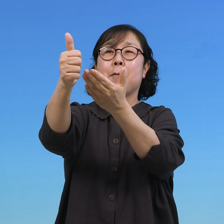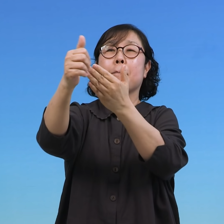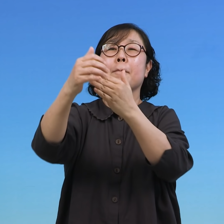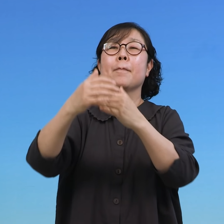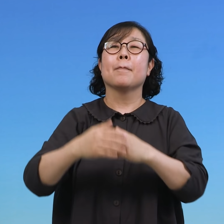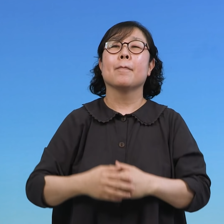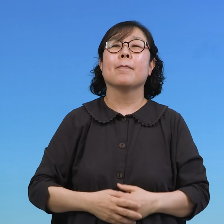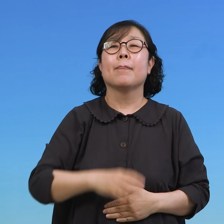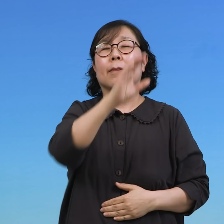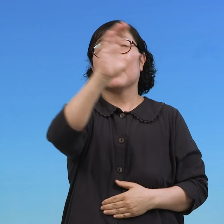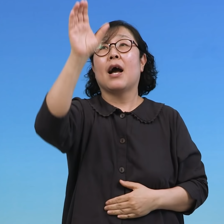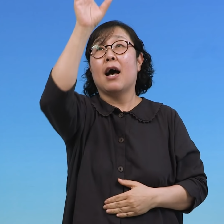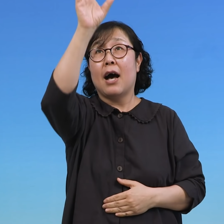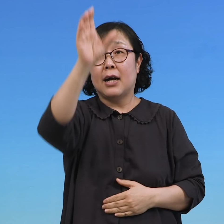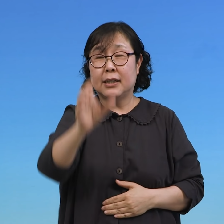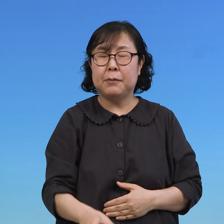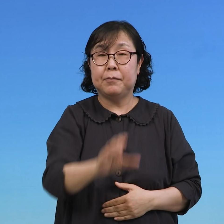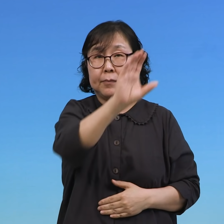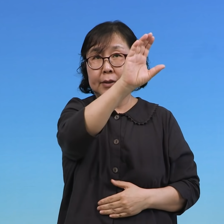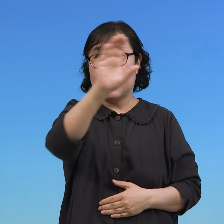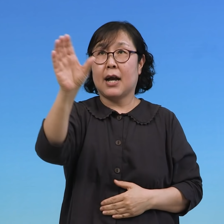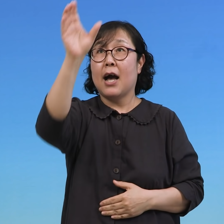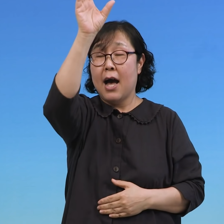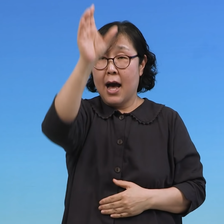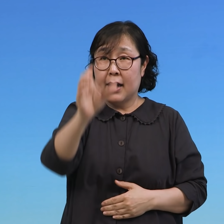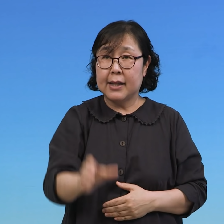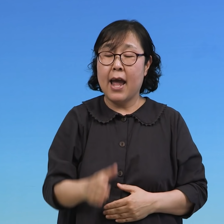십자가 십자가